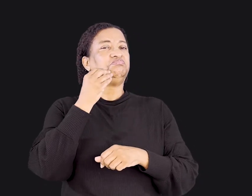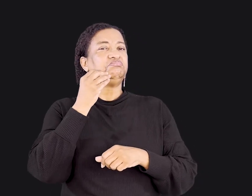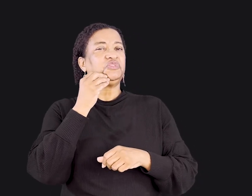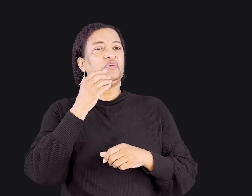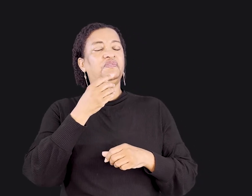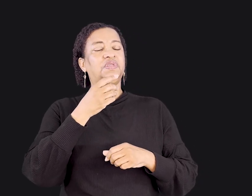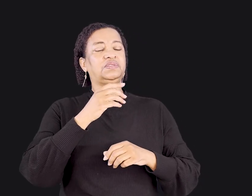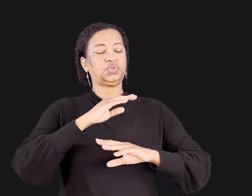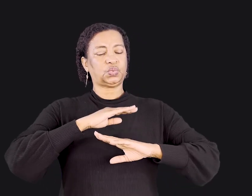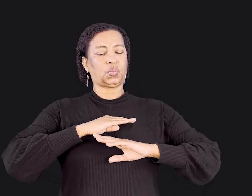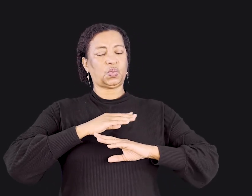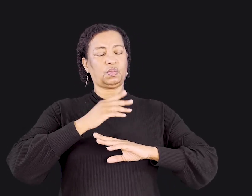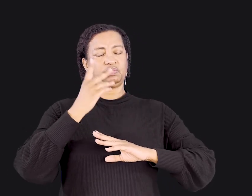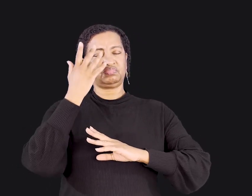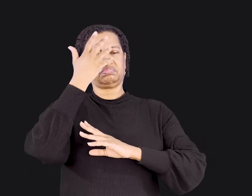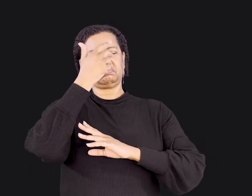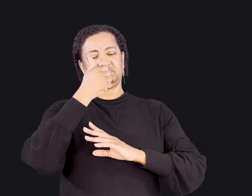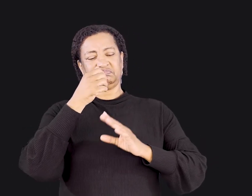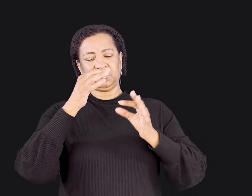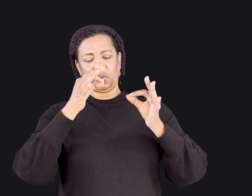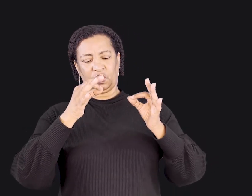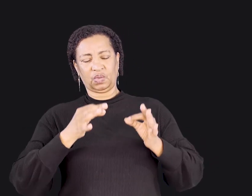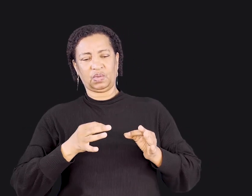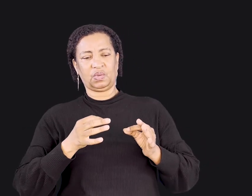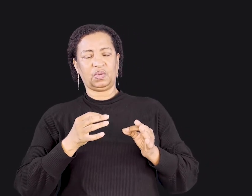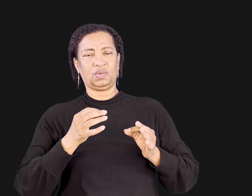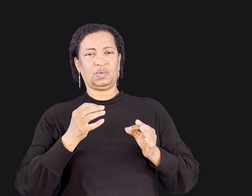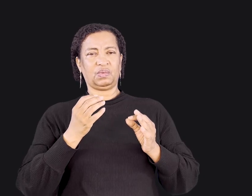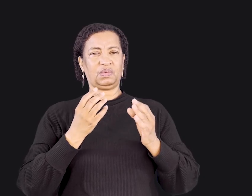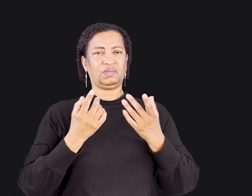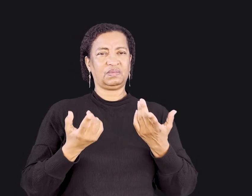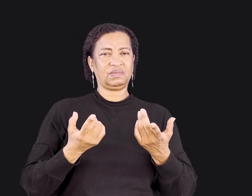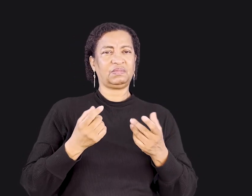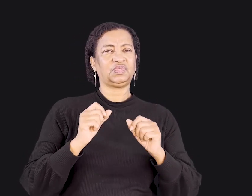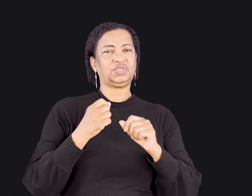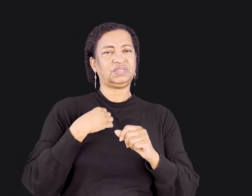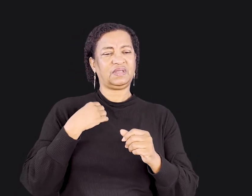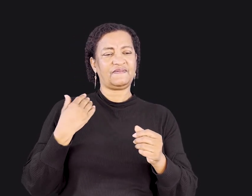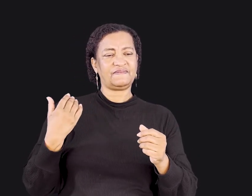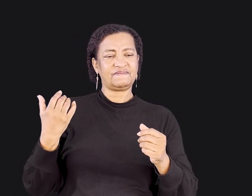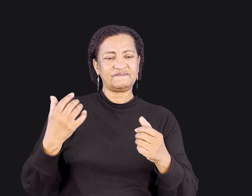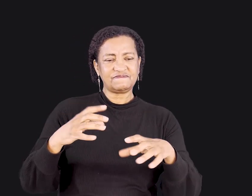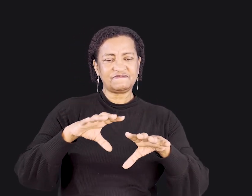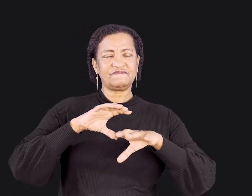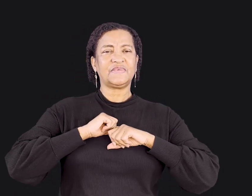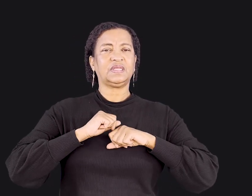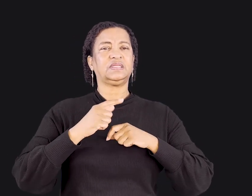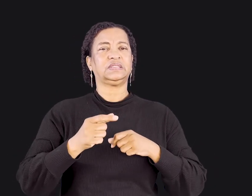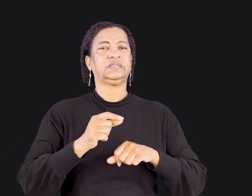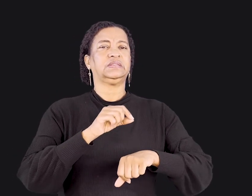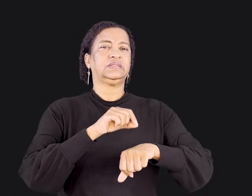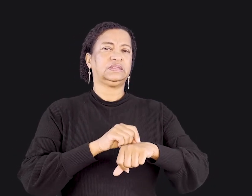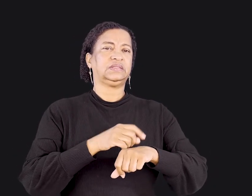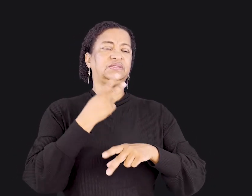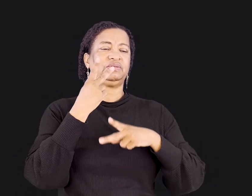de Paulo tivesse sido muito afetada por esse espinho na carne, tanto que ele sugere certa repulsa por parte